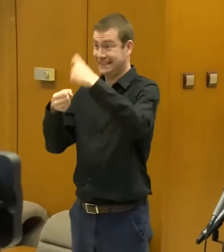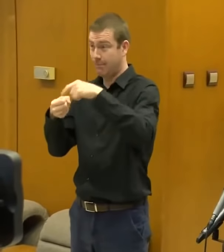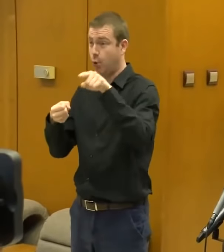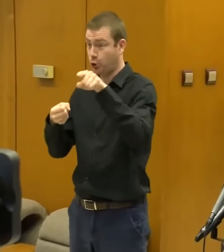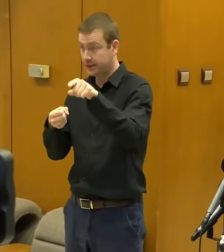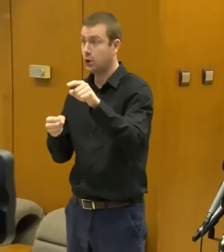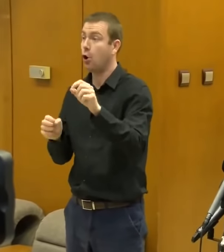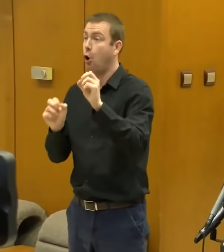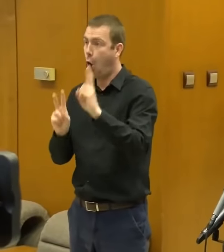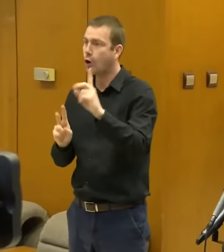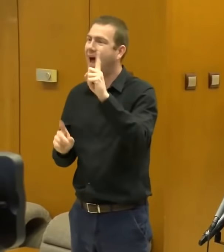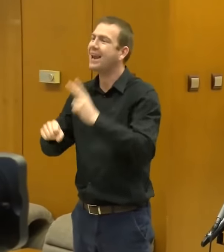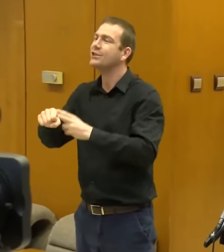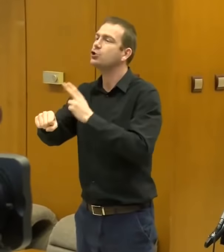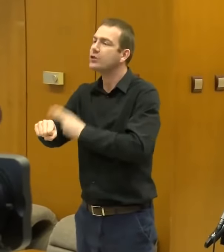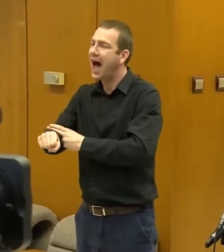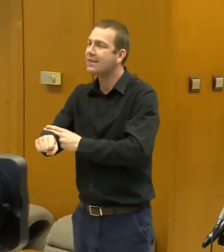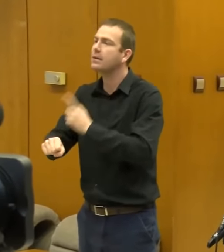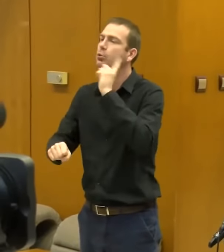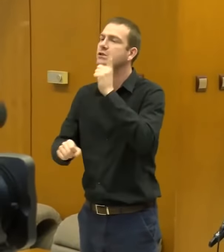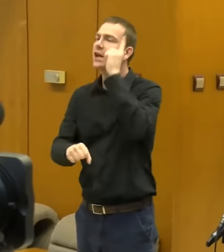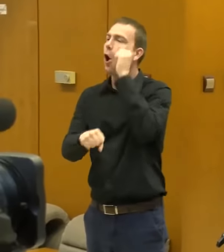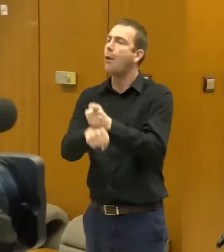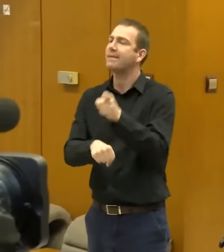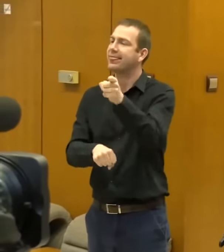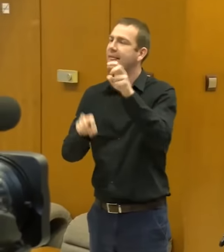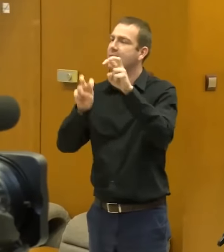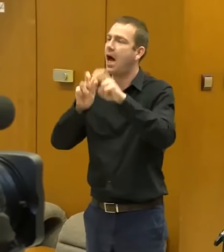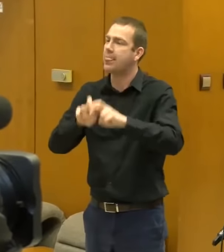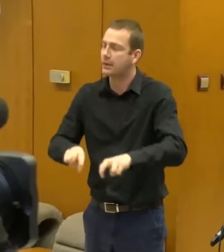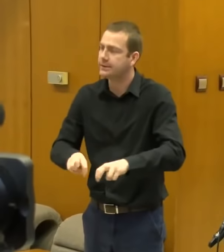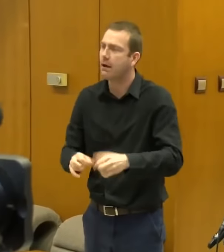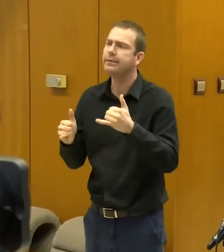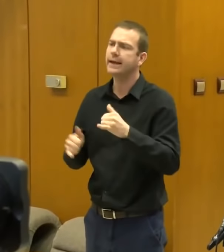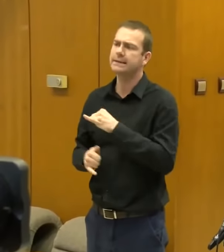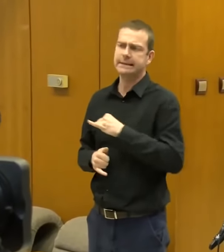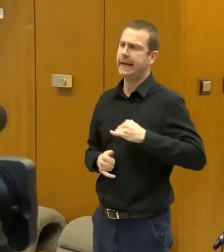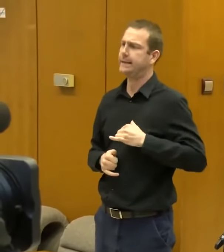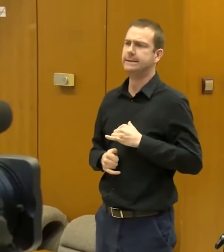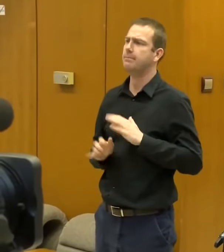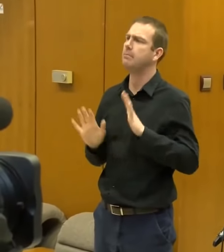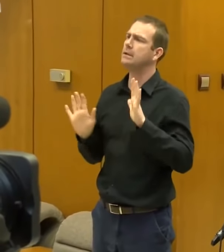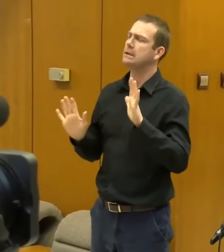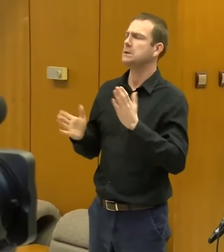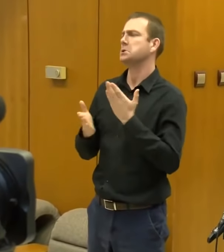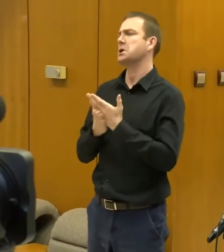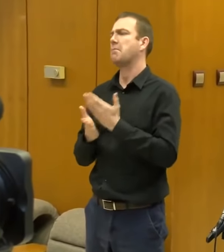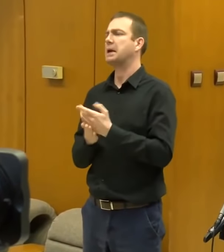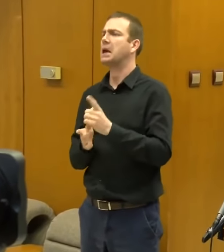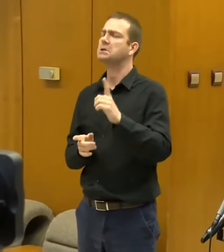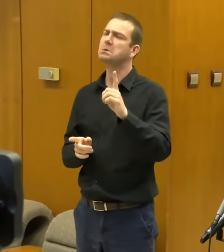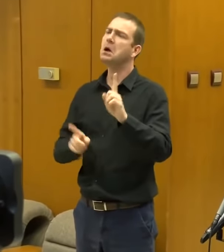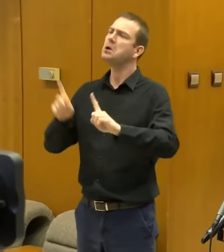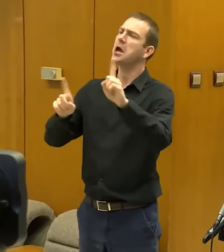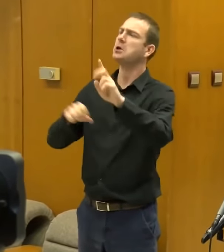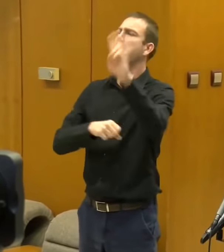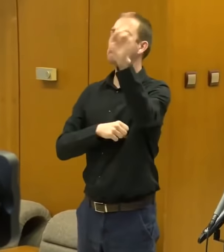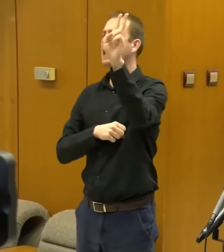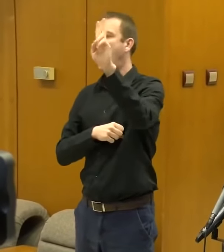podstate štát, ktorý zadáva tieto analýzy. Aby sme v tejto etape si nemysleli, že prídeme a hoci kto si urobí takýto